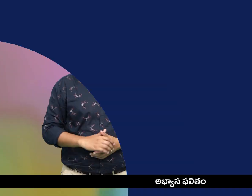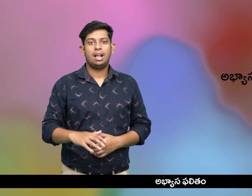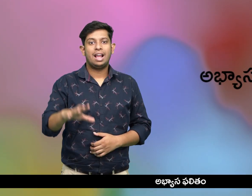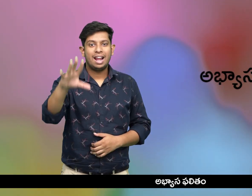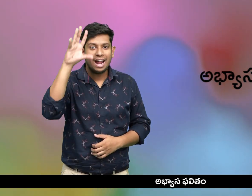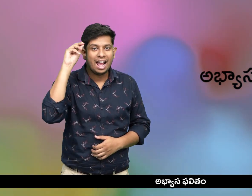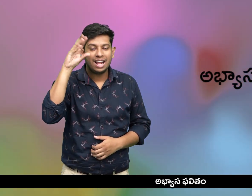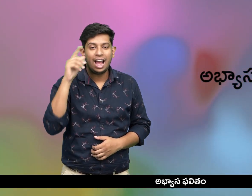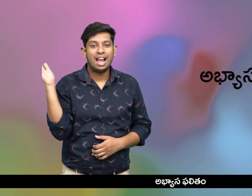అభ్యాస ఫలితం.